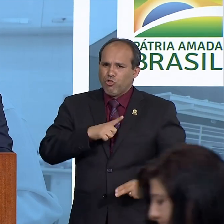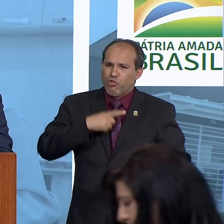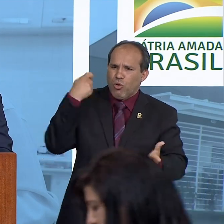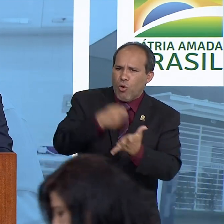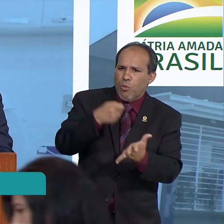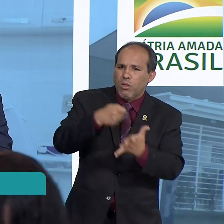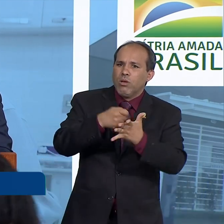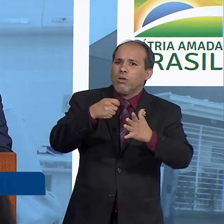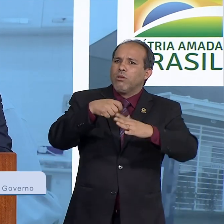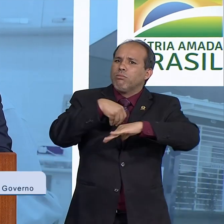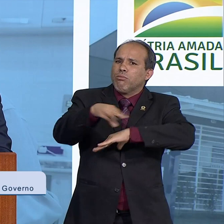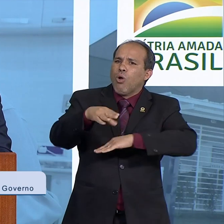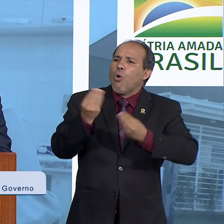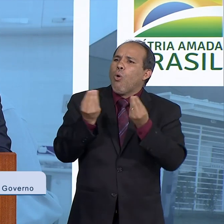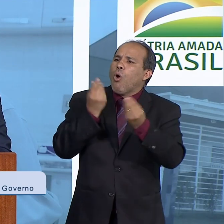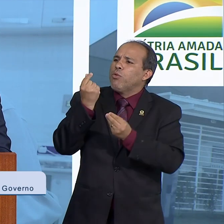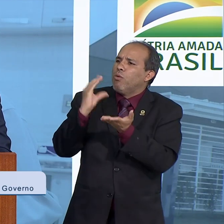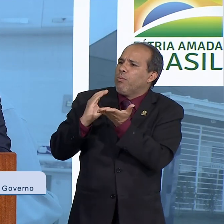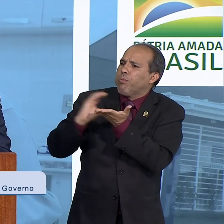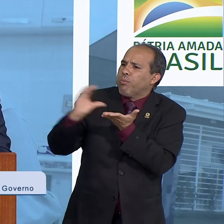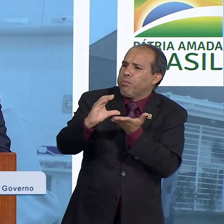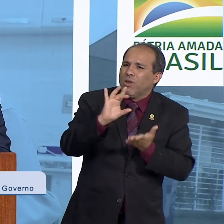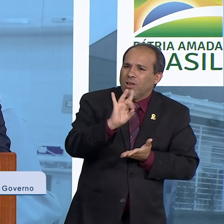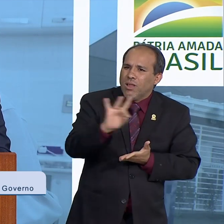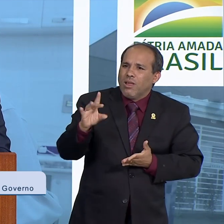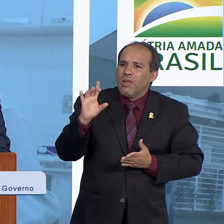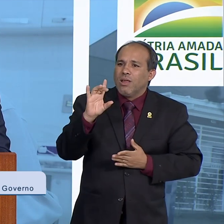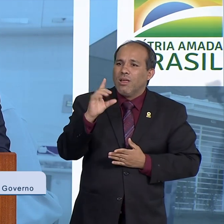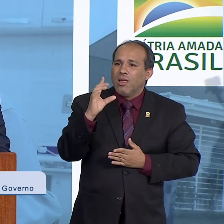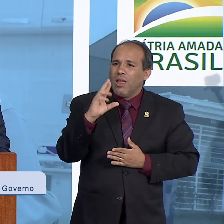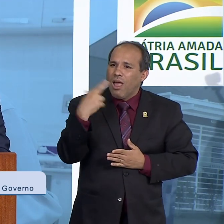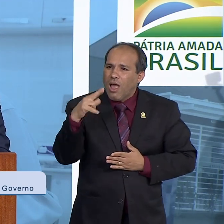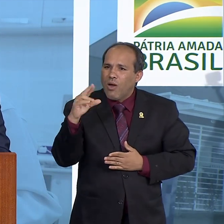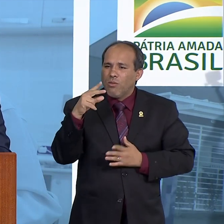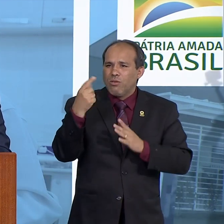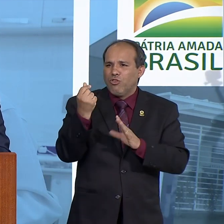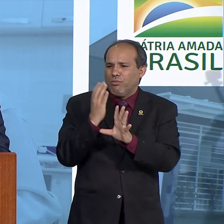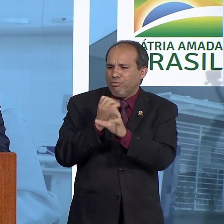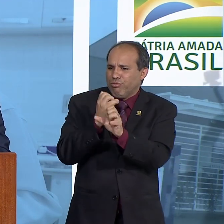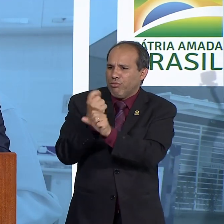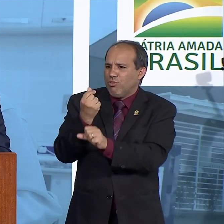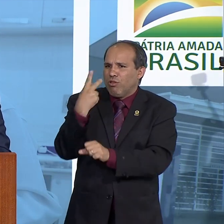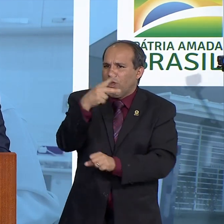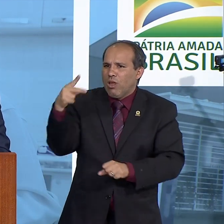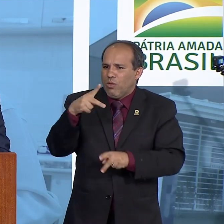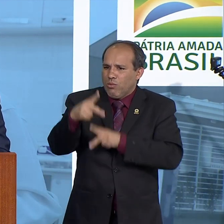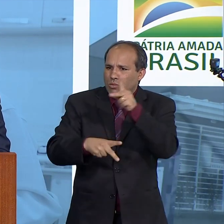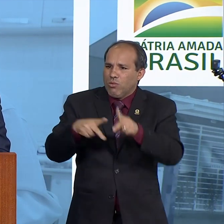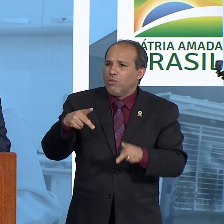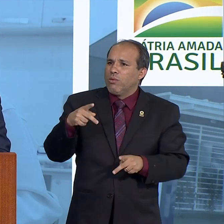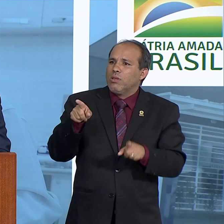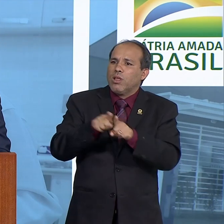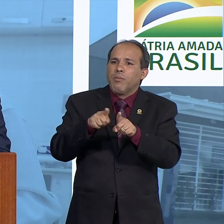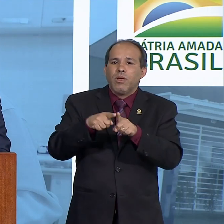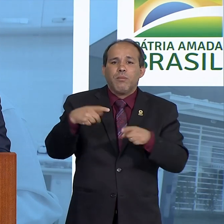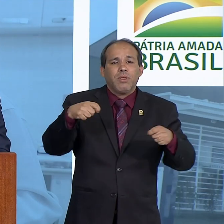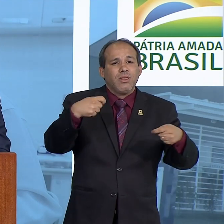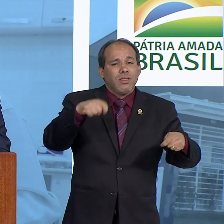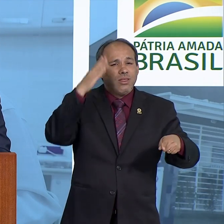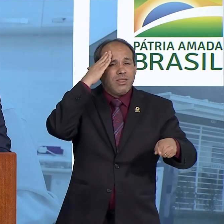obrigação de dizer aonde investe cada centavo do real de recursos públicos e o cidadão de conhecer e saber